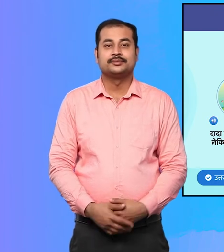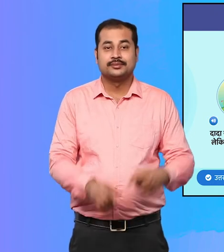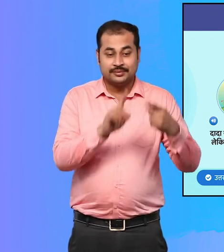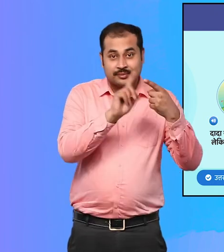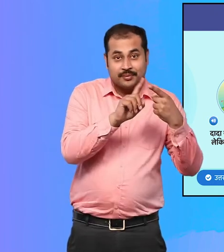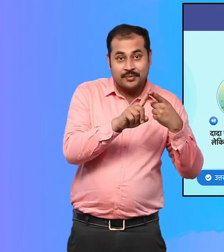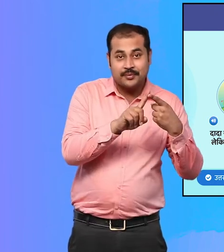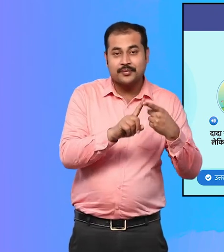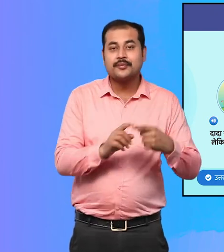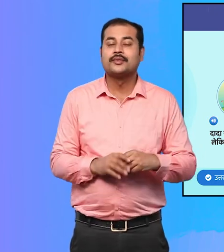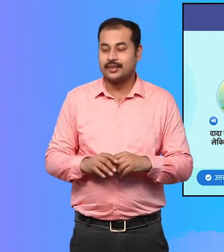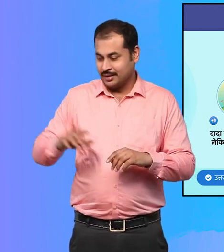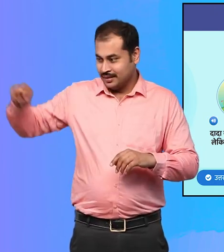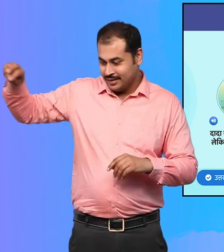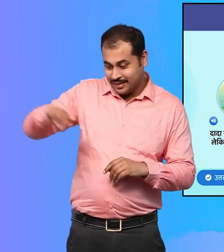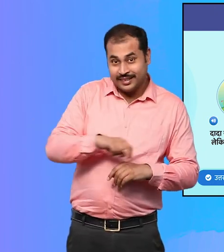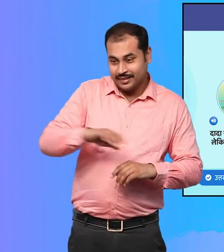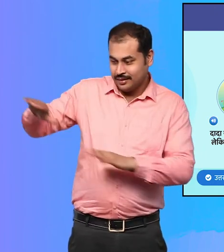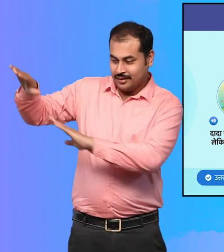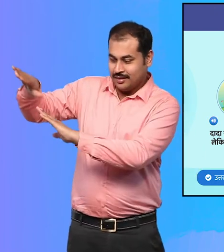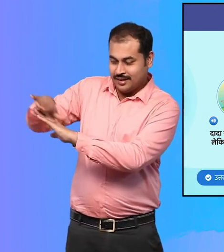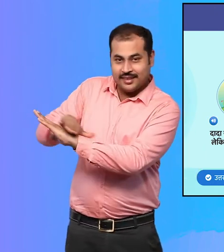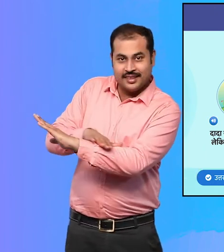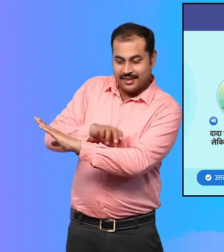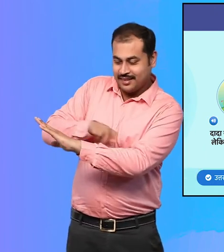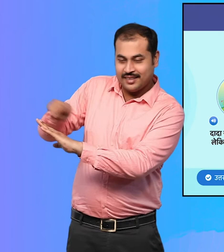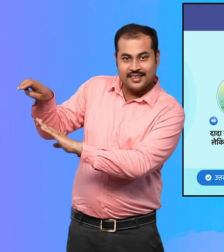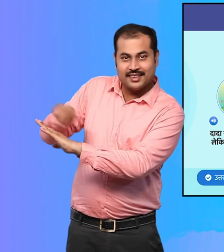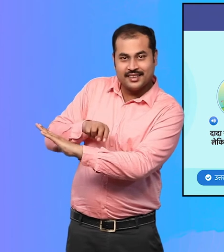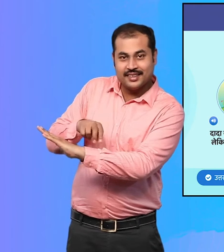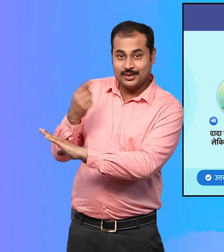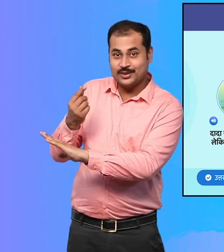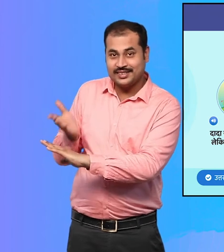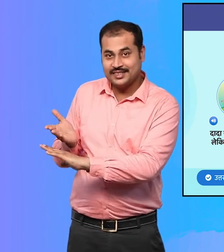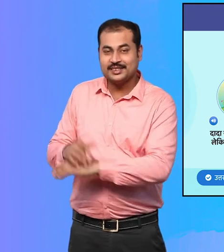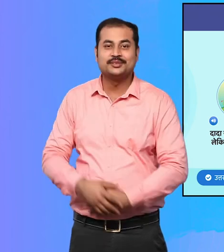है कि आसानी से चढ़ने उतरने के लिए रैंप